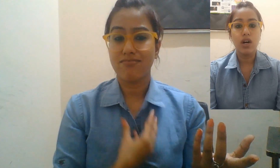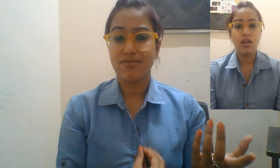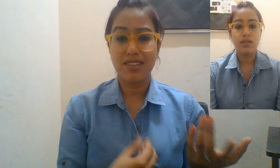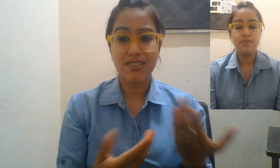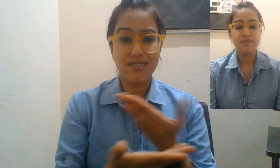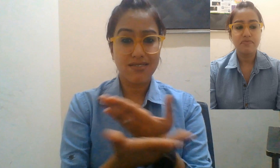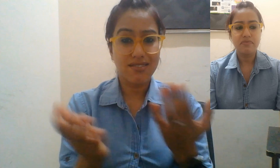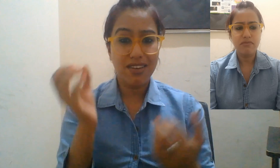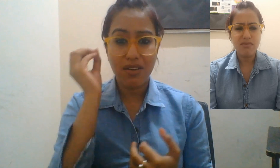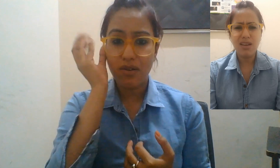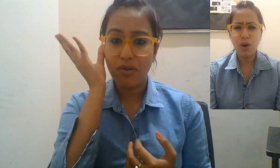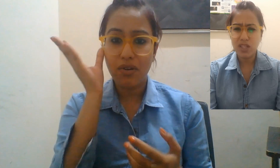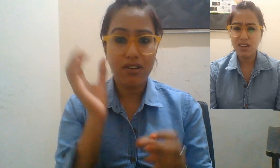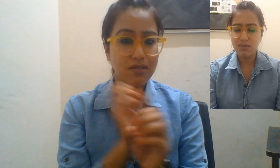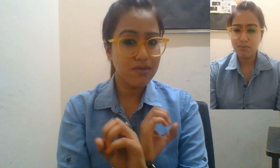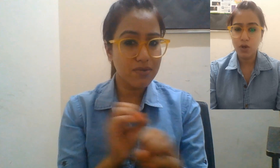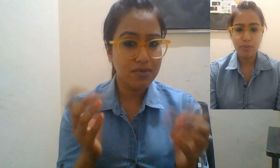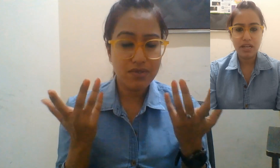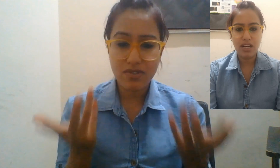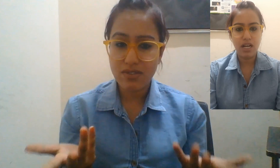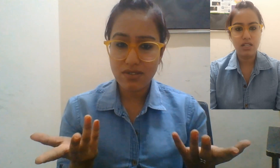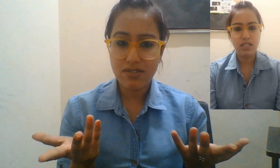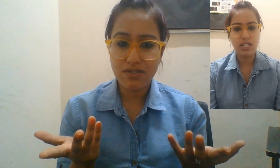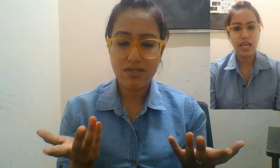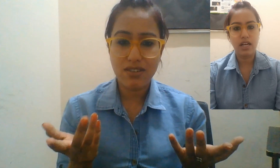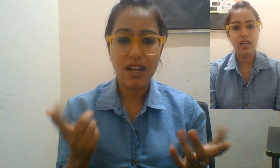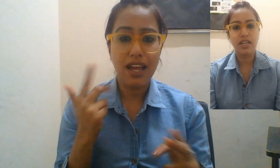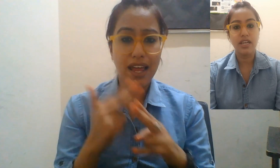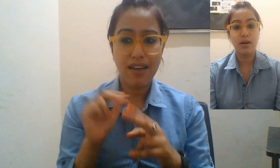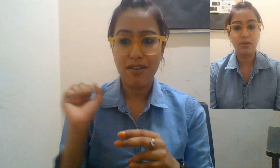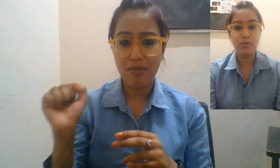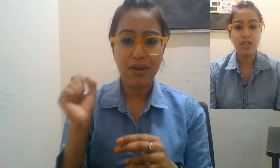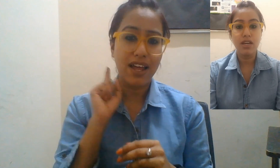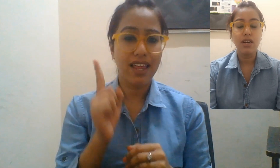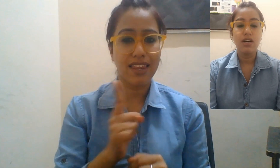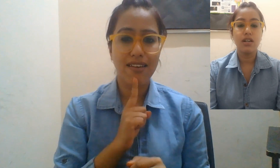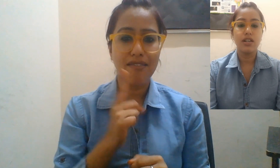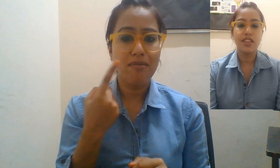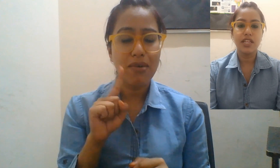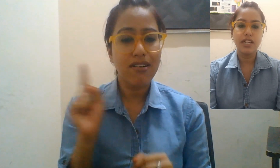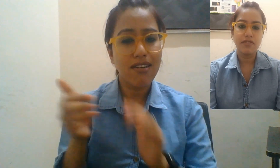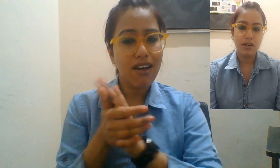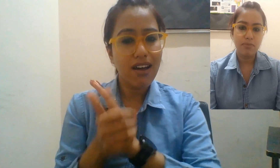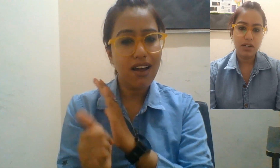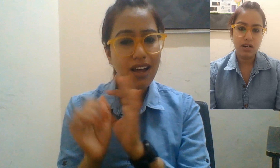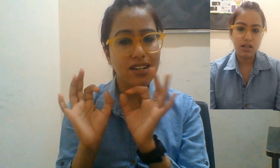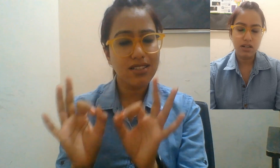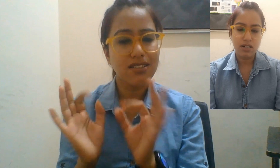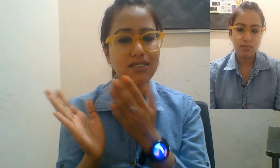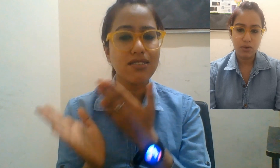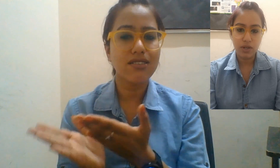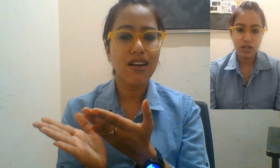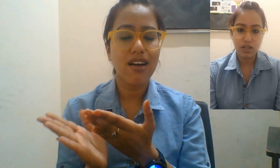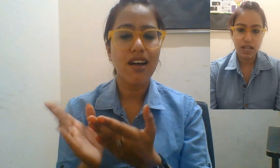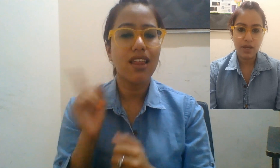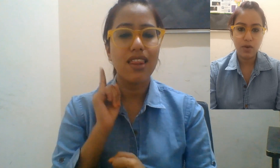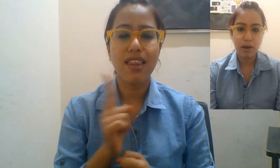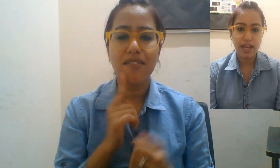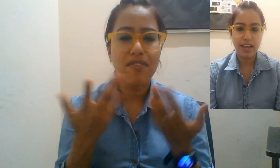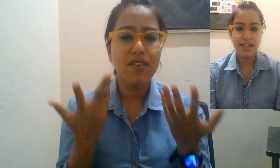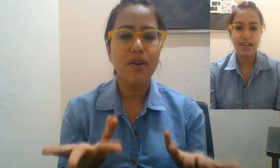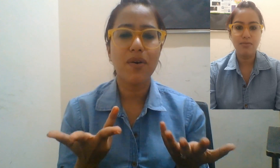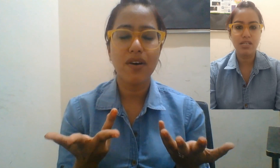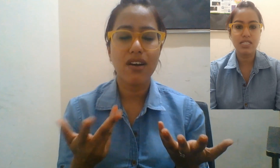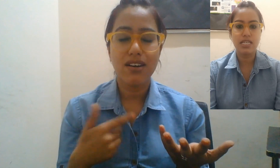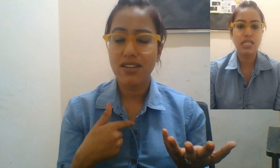तो बहुत बुरा भी लगा ये देख कर कि अभी भी इतनी डेवलप हम लोग नहीं